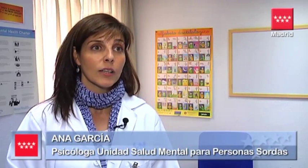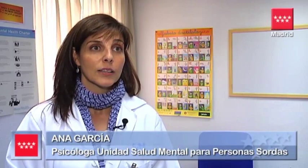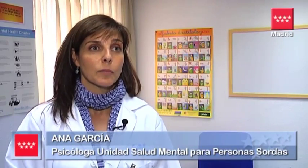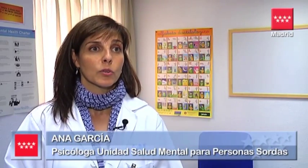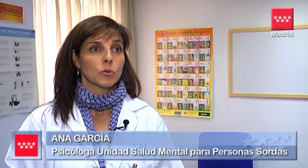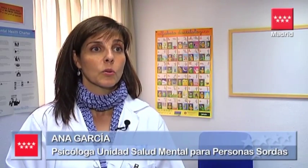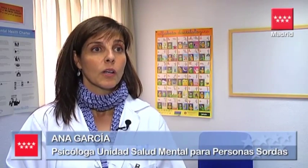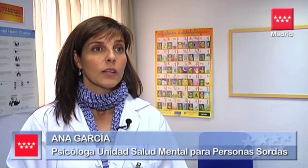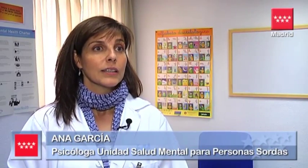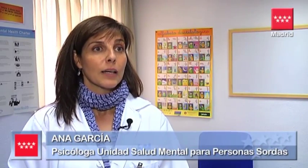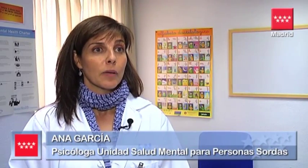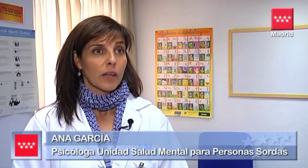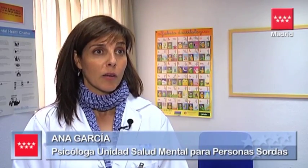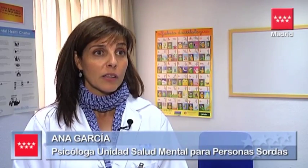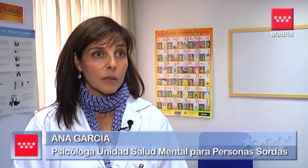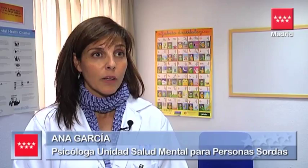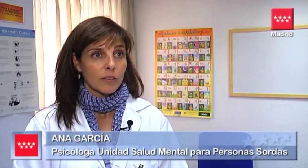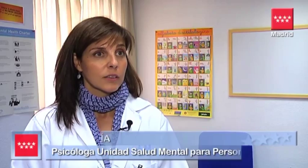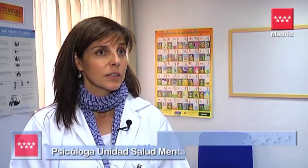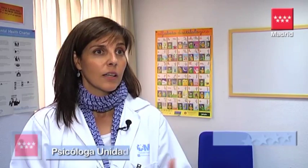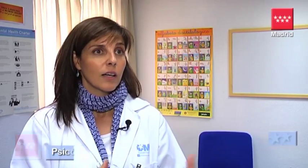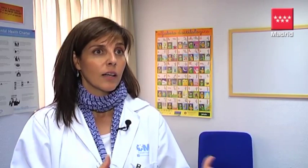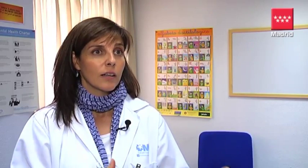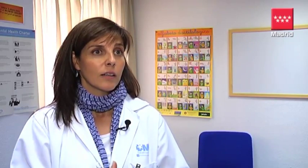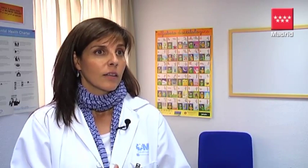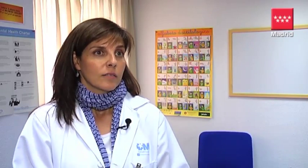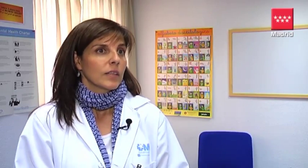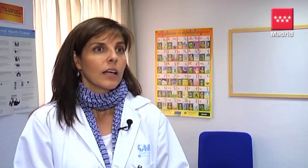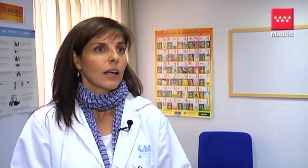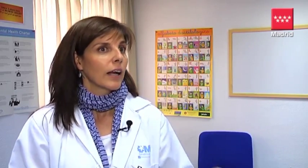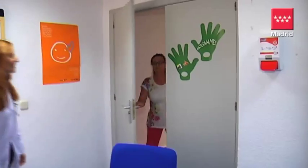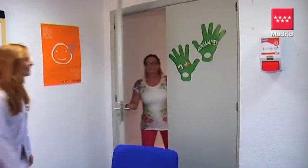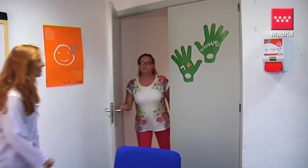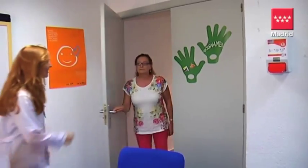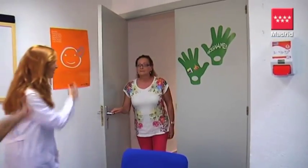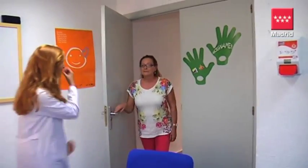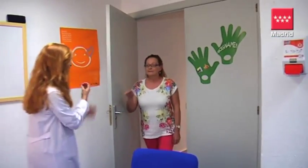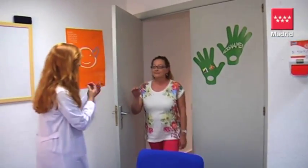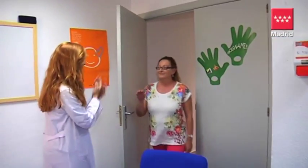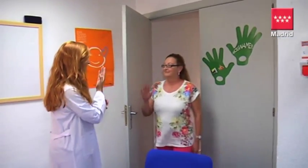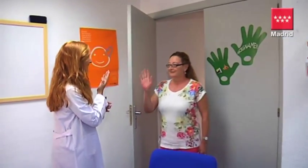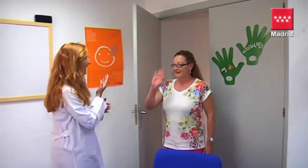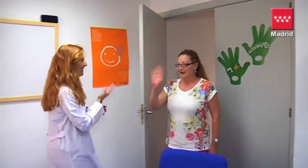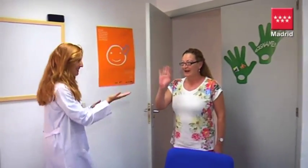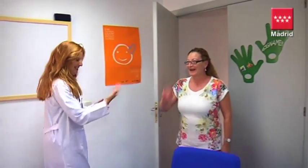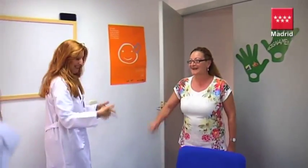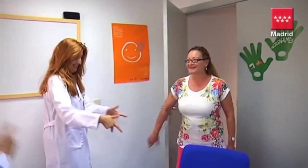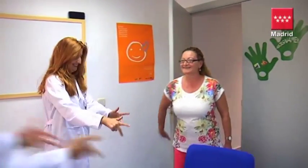que por su discapacidad auditiva, sea del grado que sea, no tienen problemas de salud mental